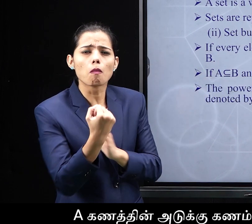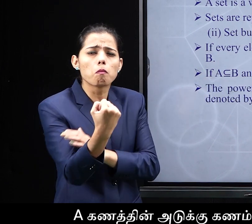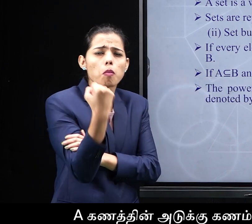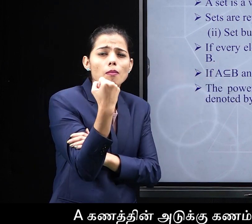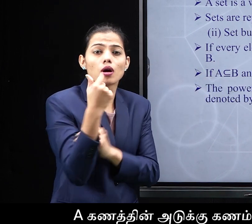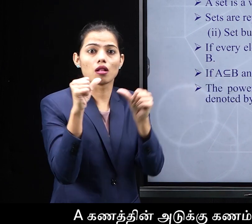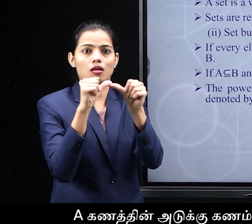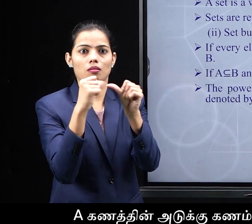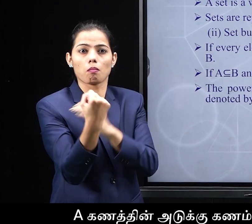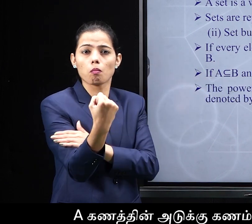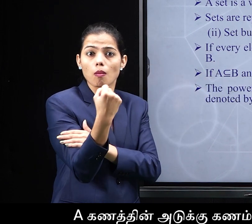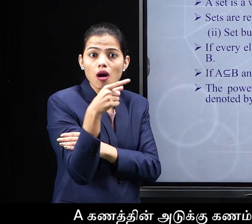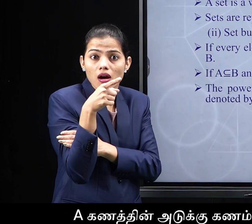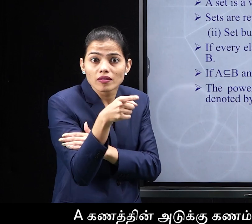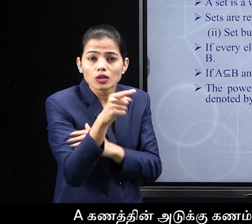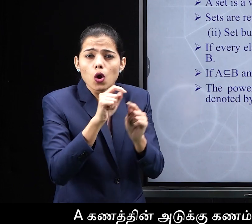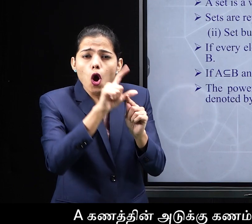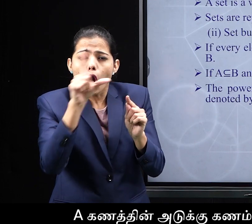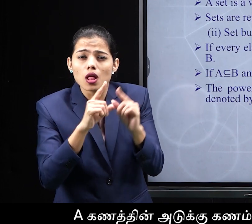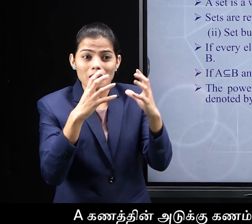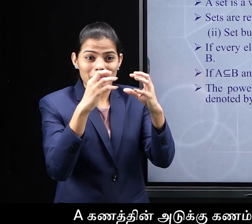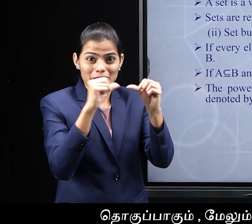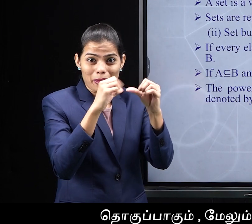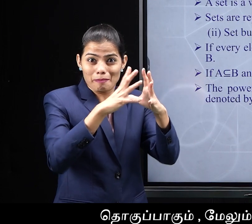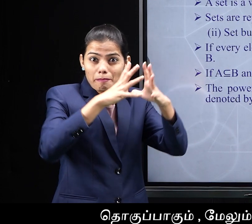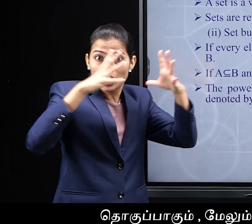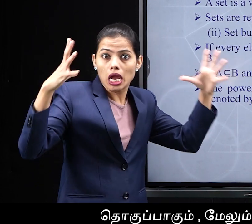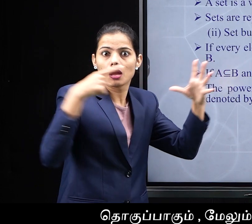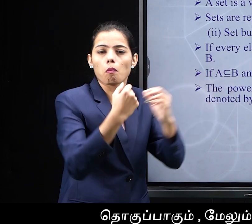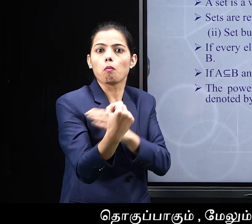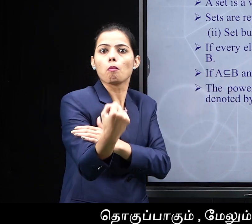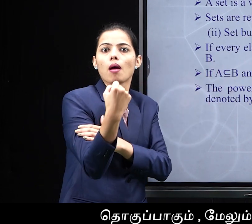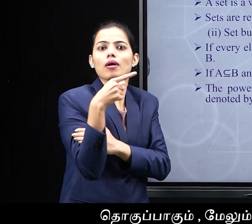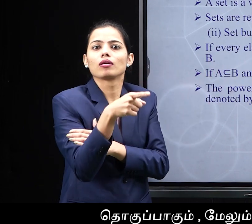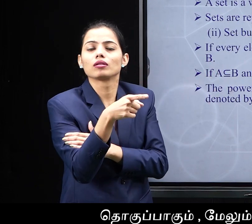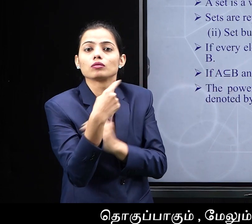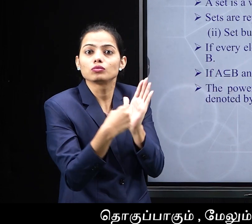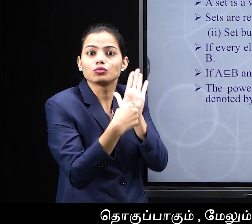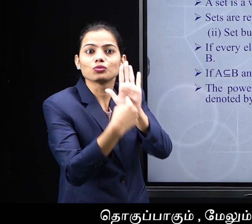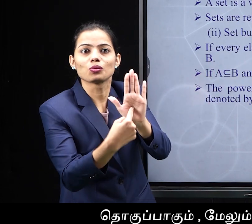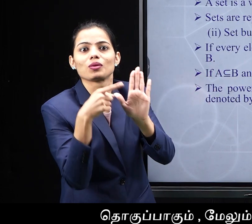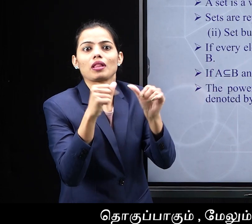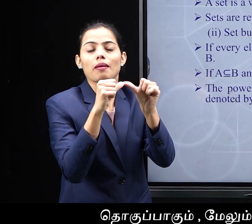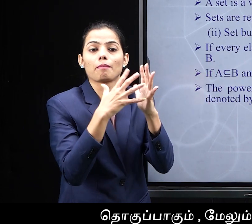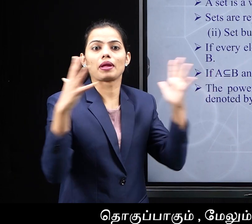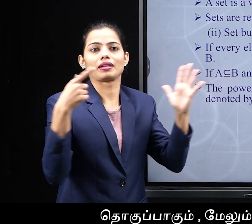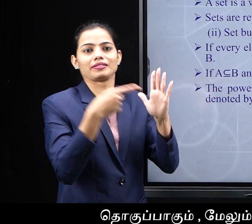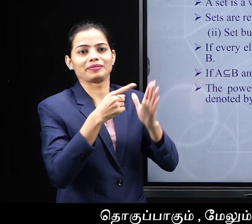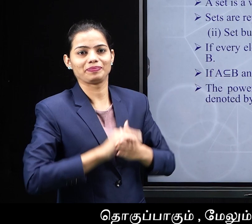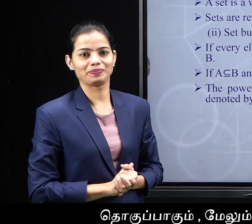ஏ கணத்தின் அடுக்கு கணம் ஏ இன் அனைத்து துணங்களின் தொகுப்பாகும். மேலும் இது பி வட்ட அடைப்புக்குறிக்குள் ஏ ஆல்